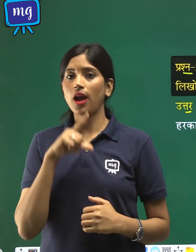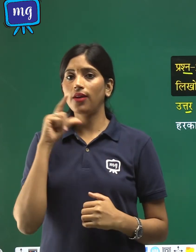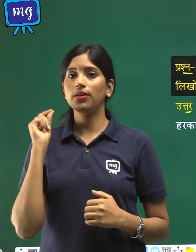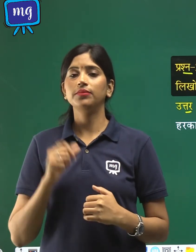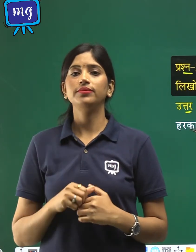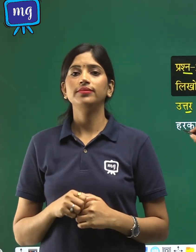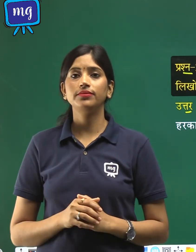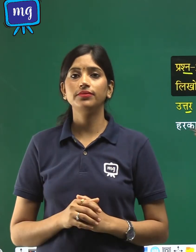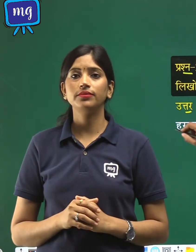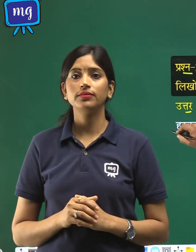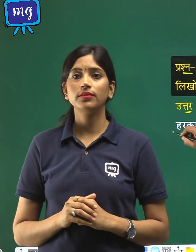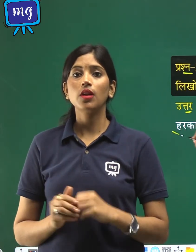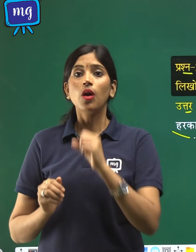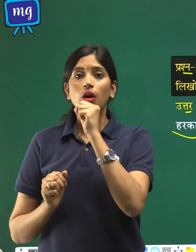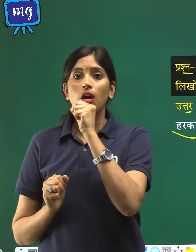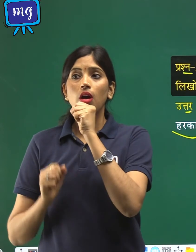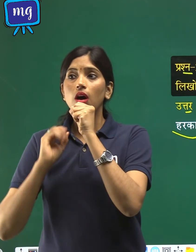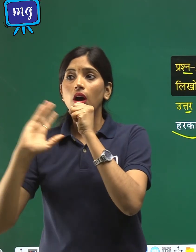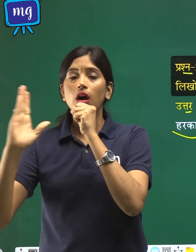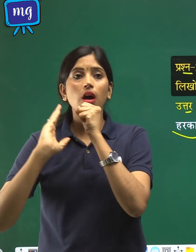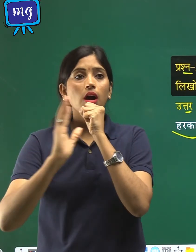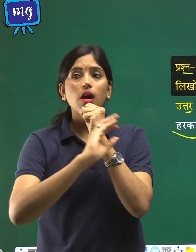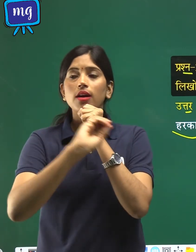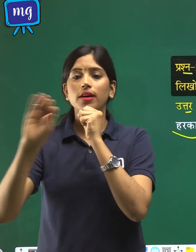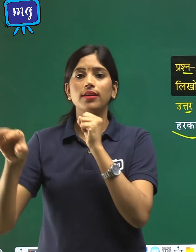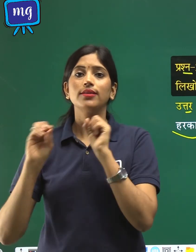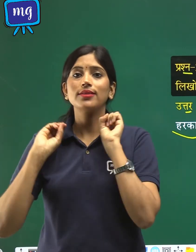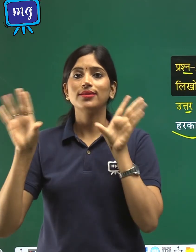एवं हरकारे।